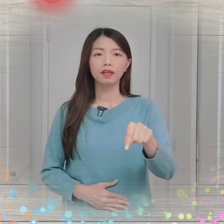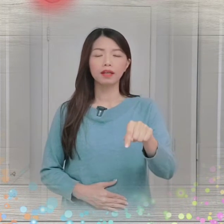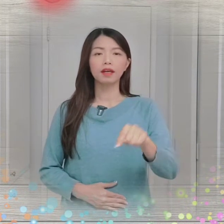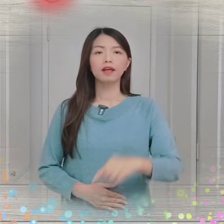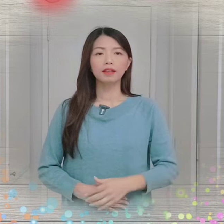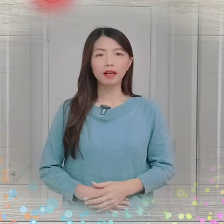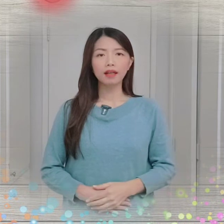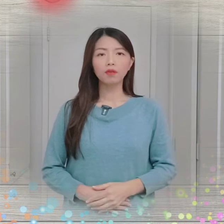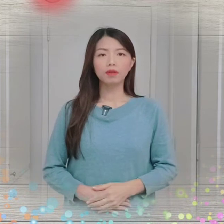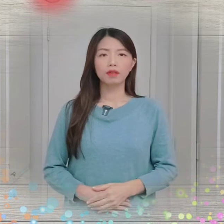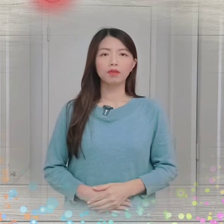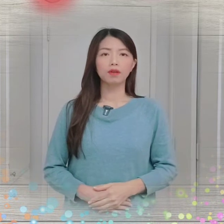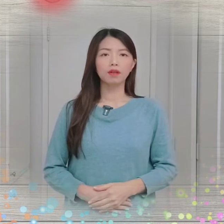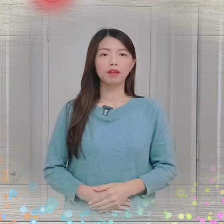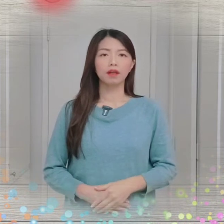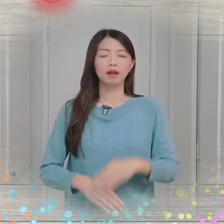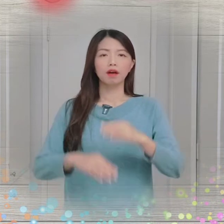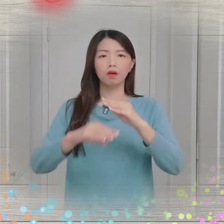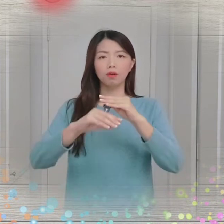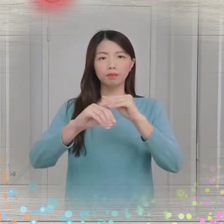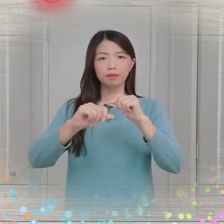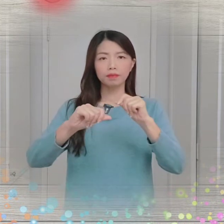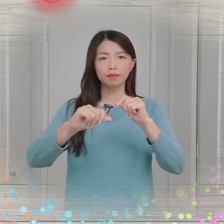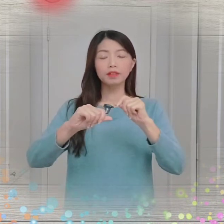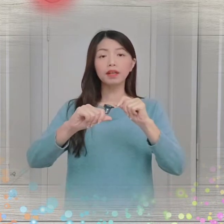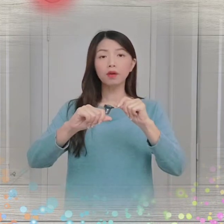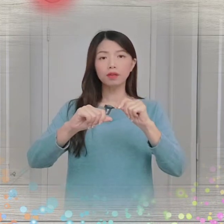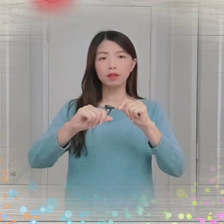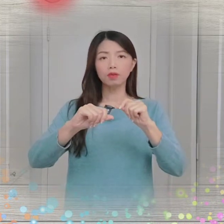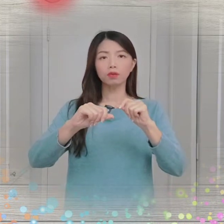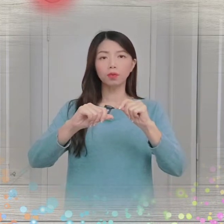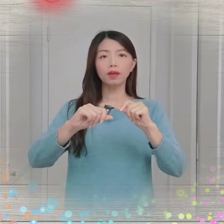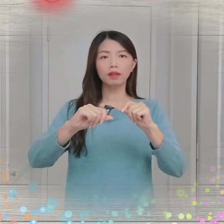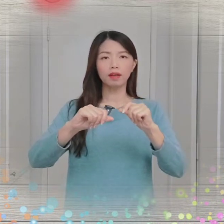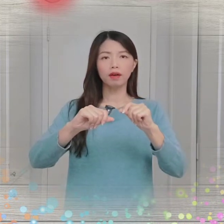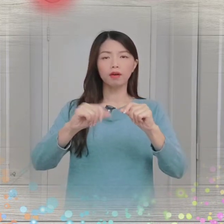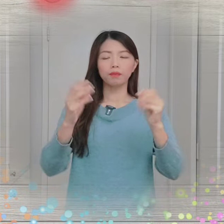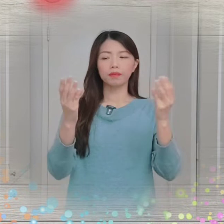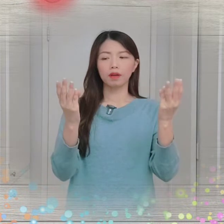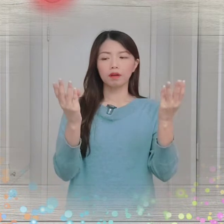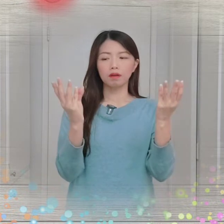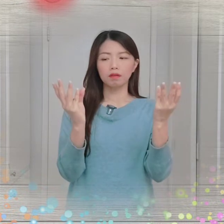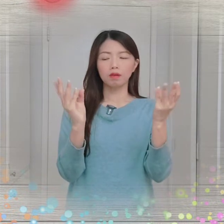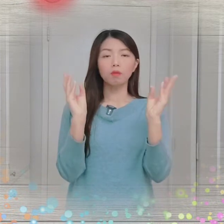되고요. 땅이라고 한 뜻의 수어는 흙이라고 한 뜻의 수어도 똑같은데요.